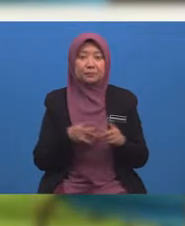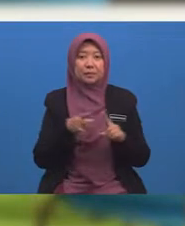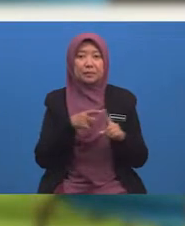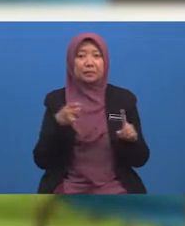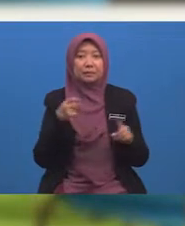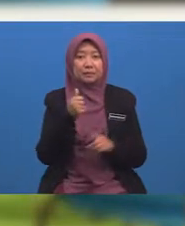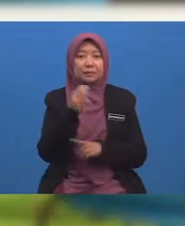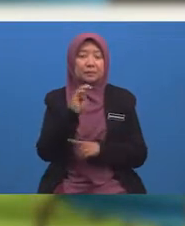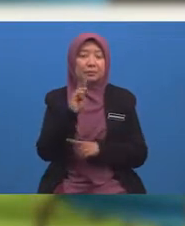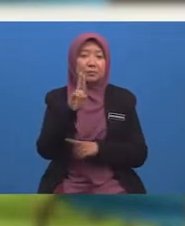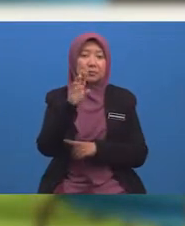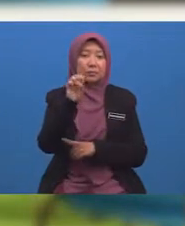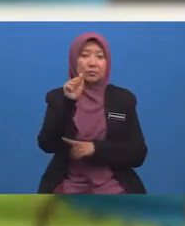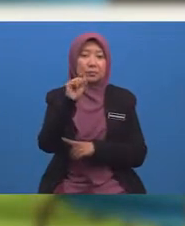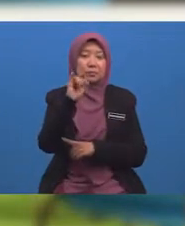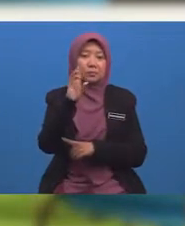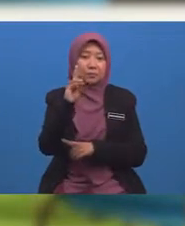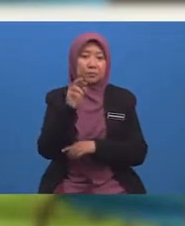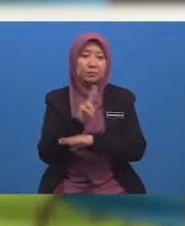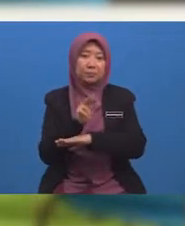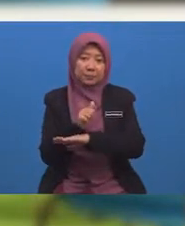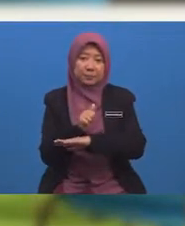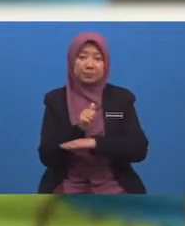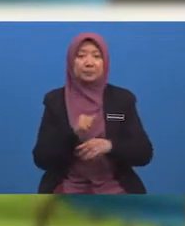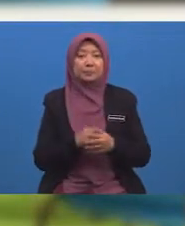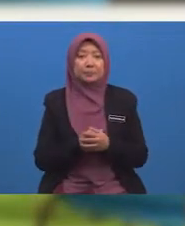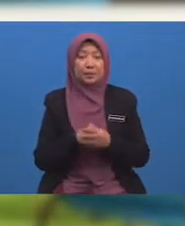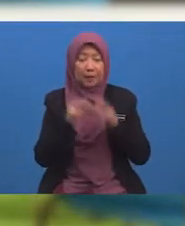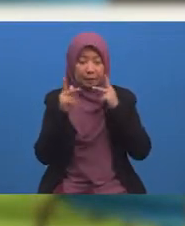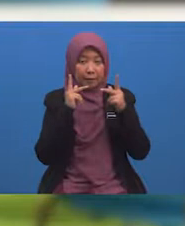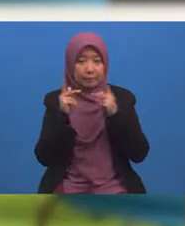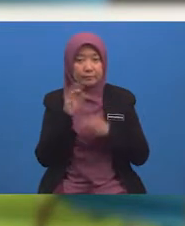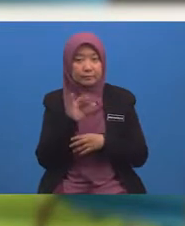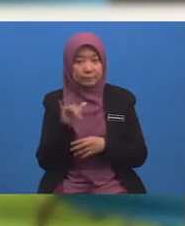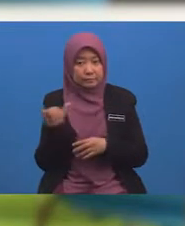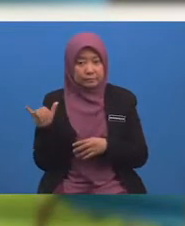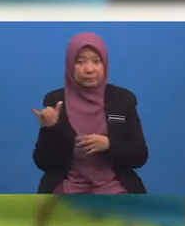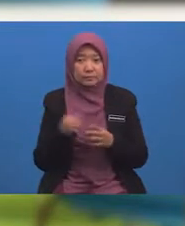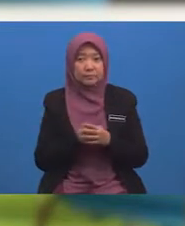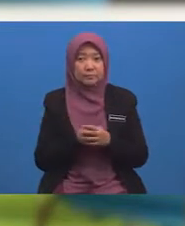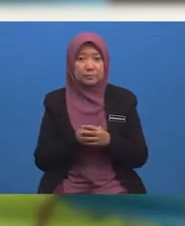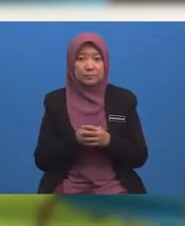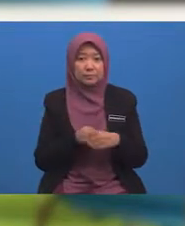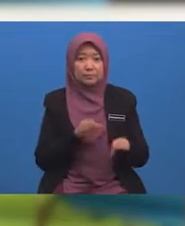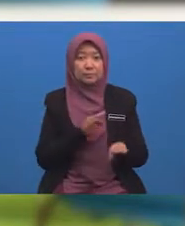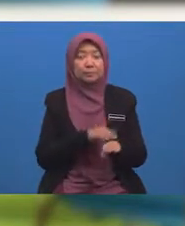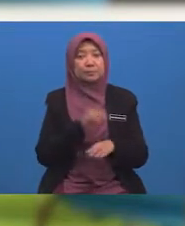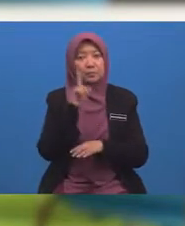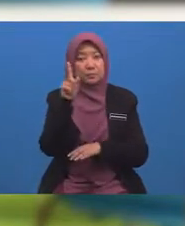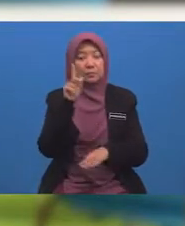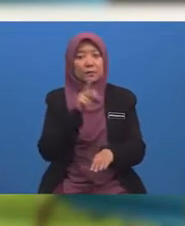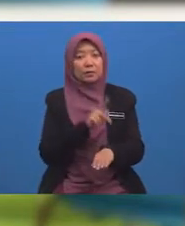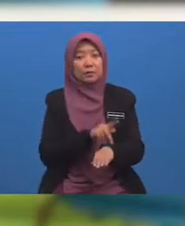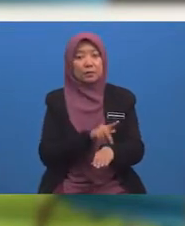Daripada Abu Sa'id Al-Khudri radhiyallahu anhu, katanya, pada suatu